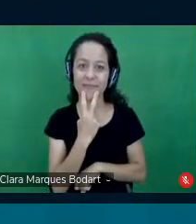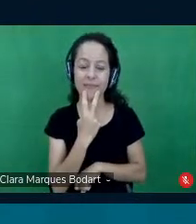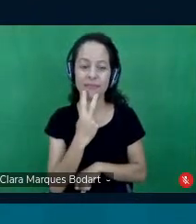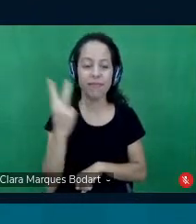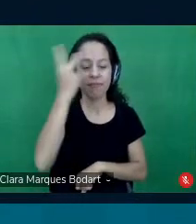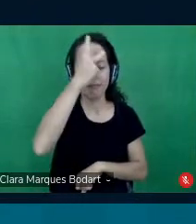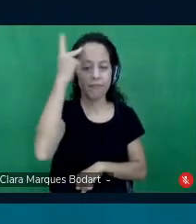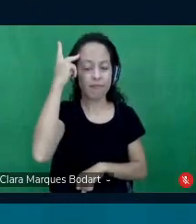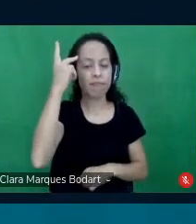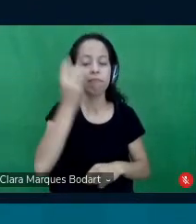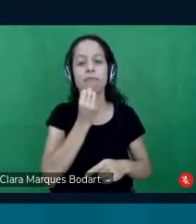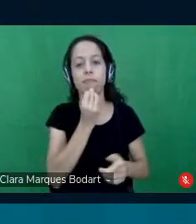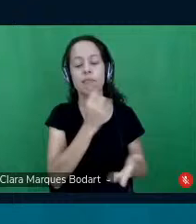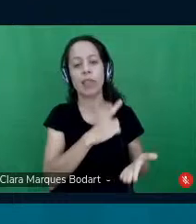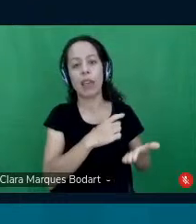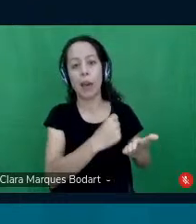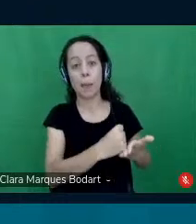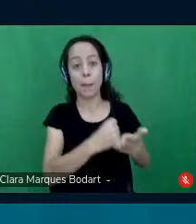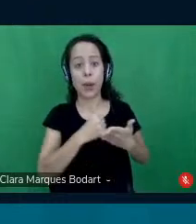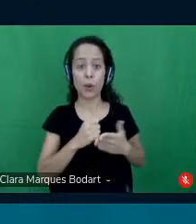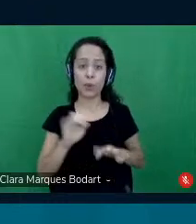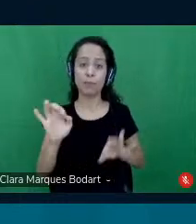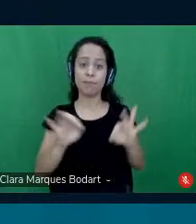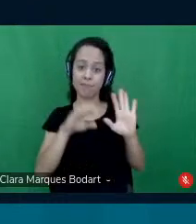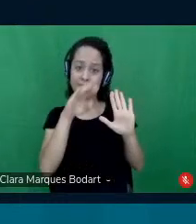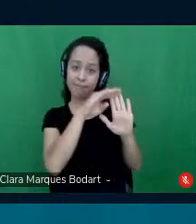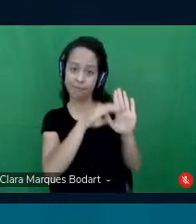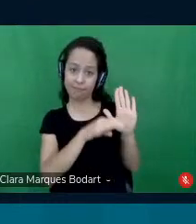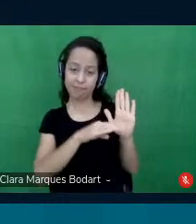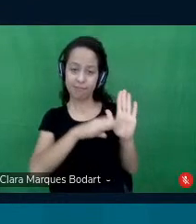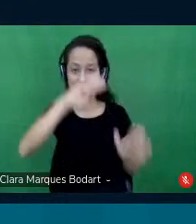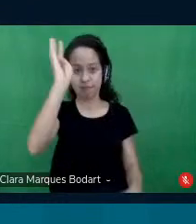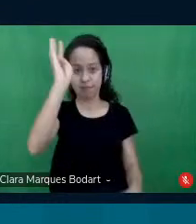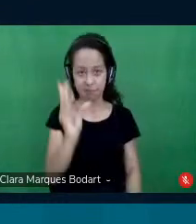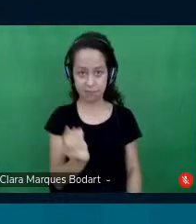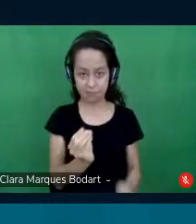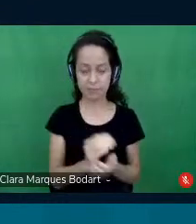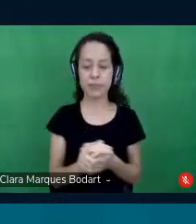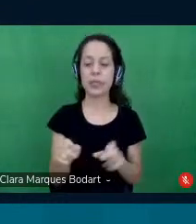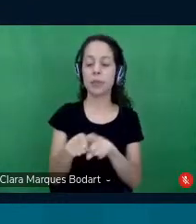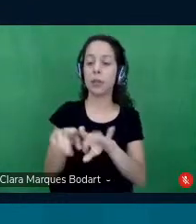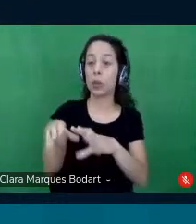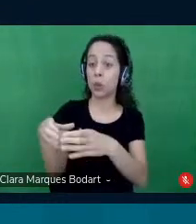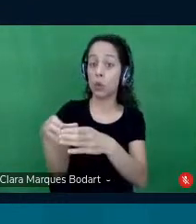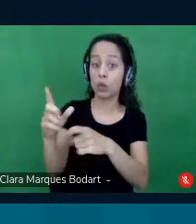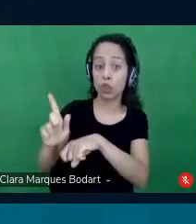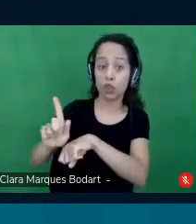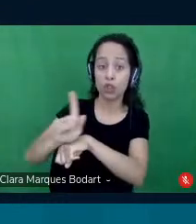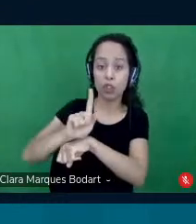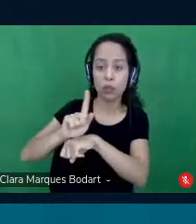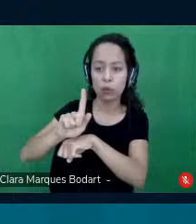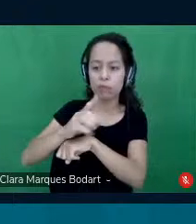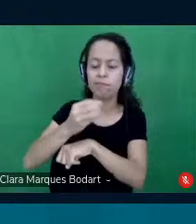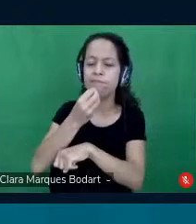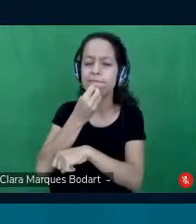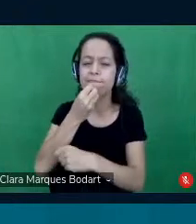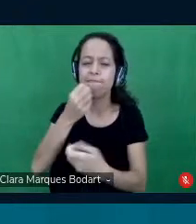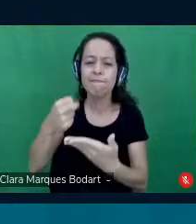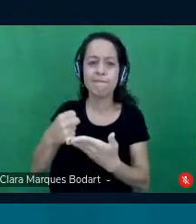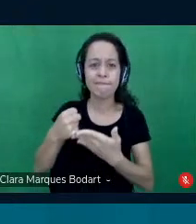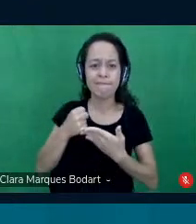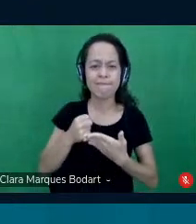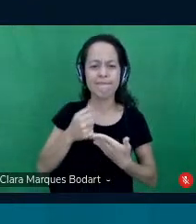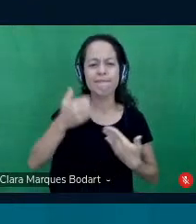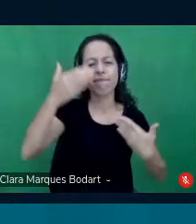para o desenvolvimento do programa. Ao comitê gestor, né, um trabalho que eles têm feito, né, sob